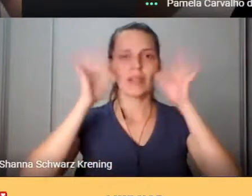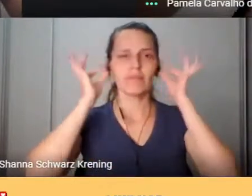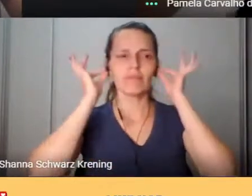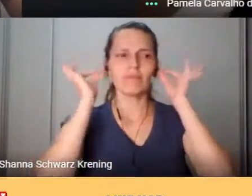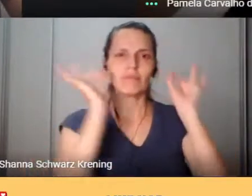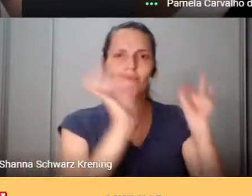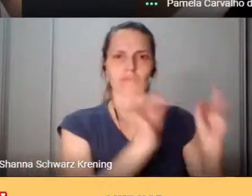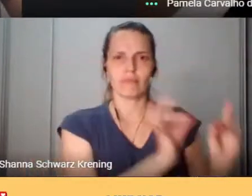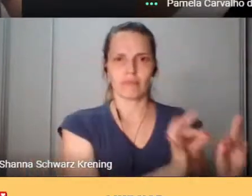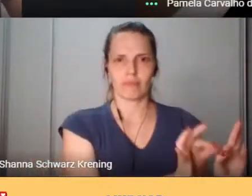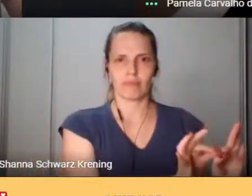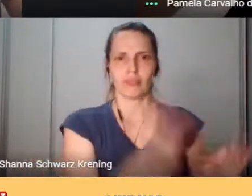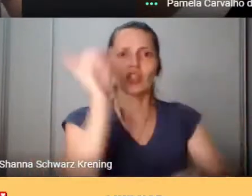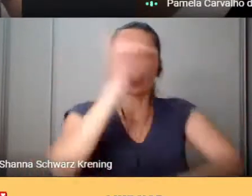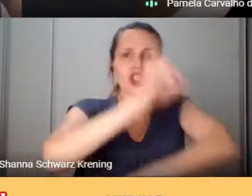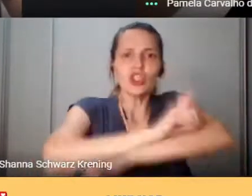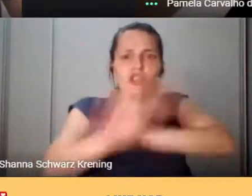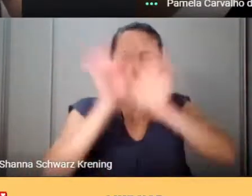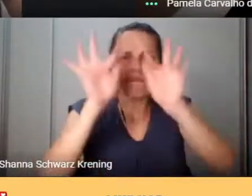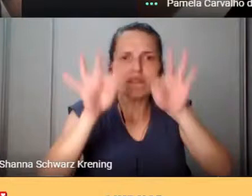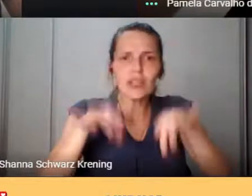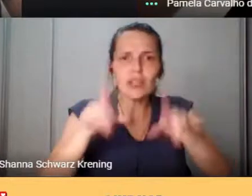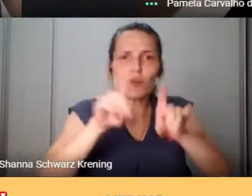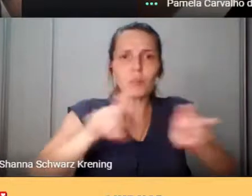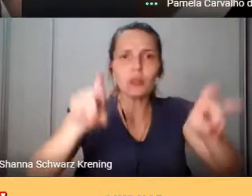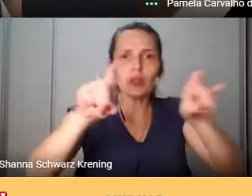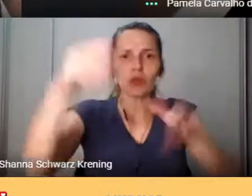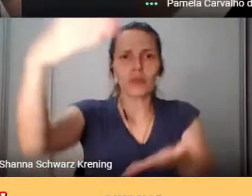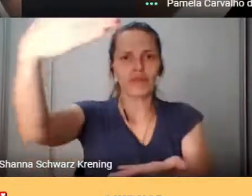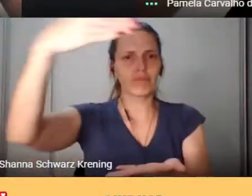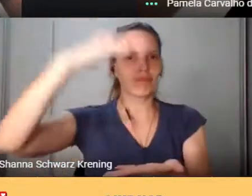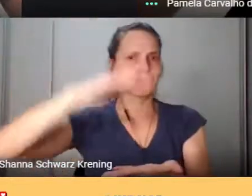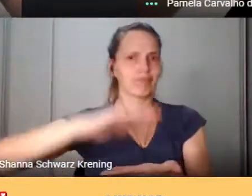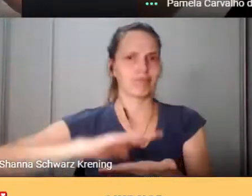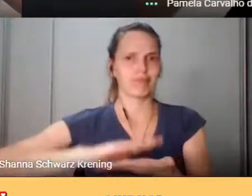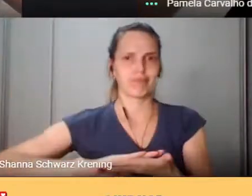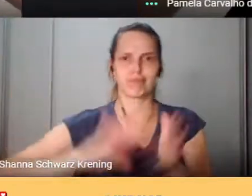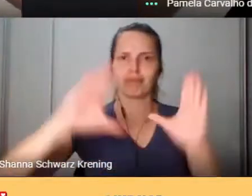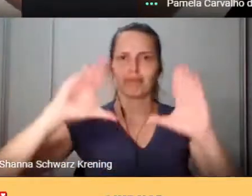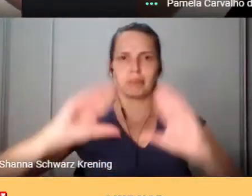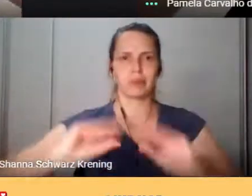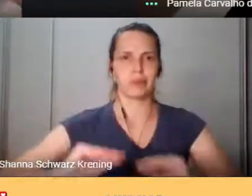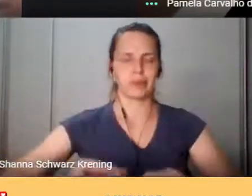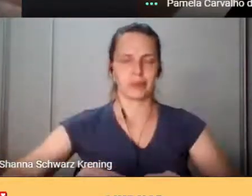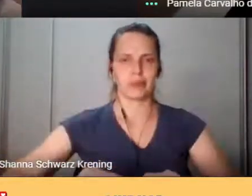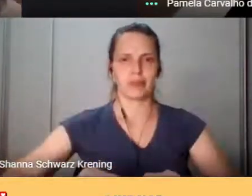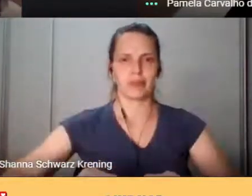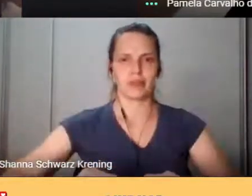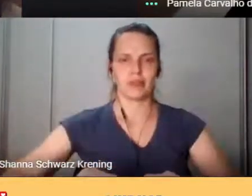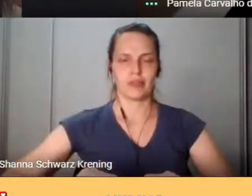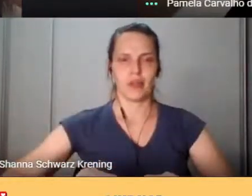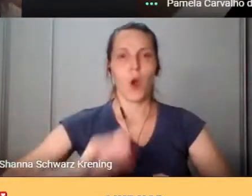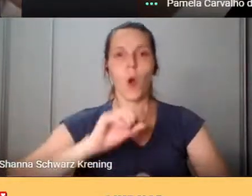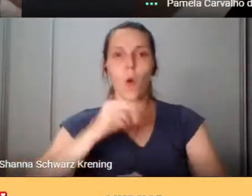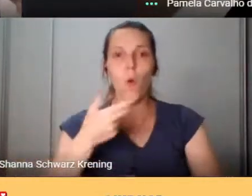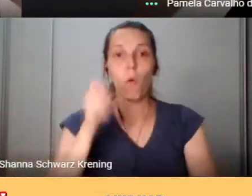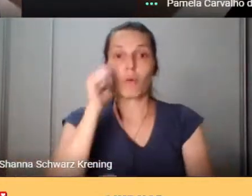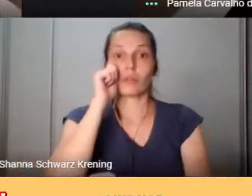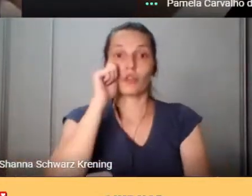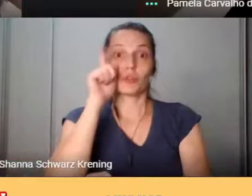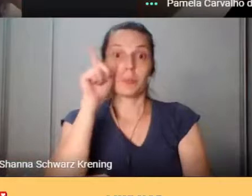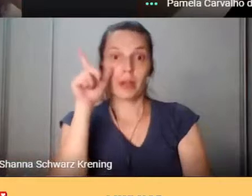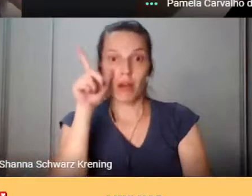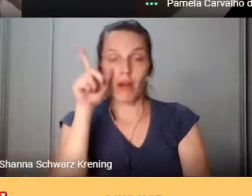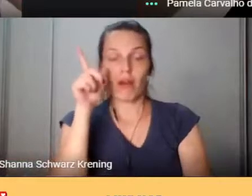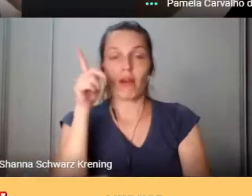desligar o computador, né? Poder acordar de manhã e abrir então o computador. Tomei o